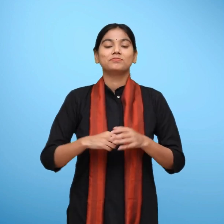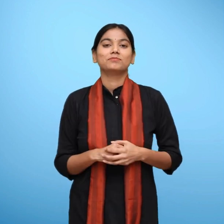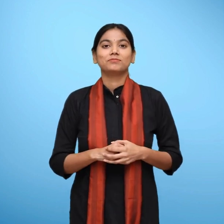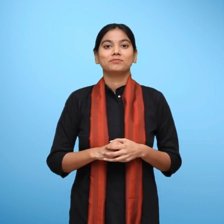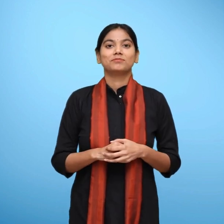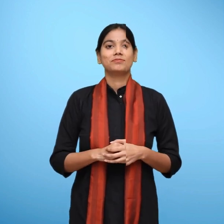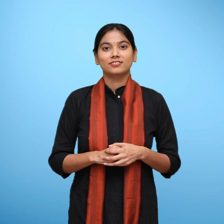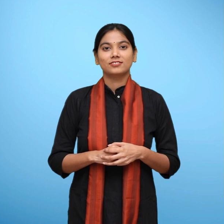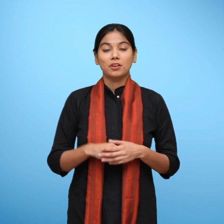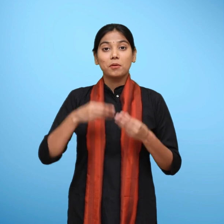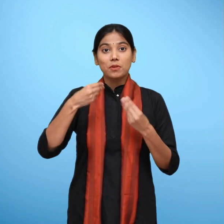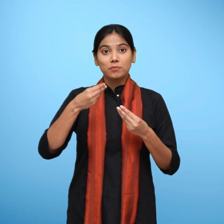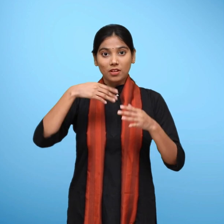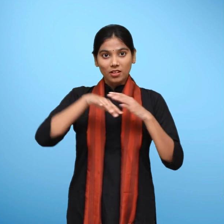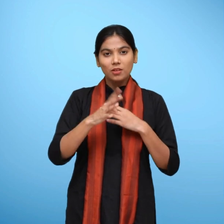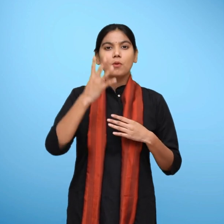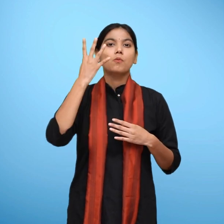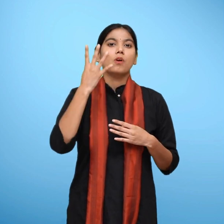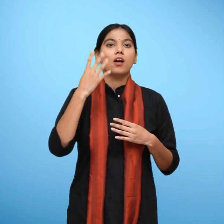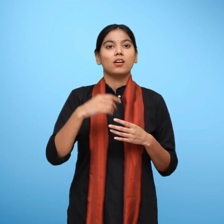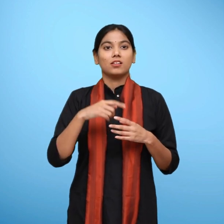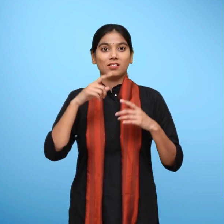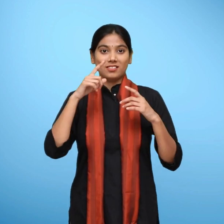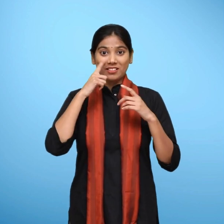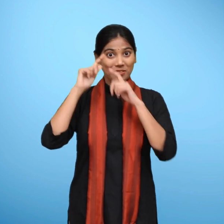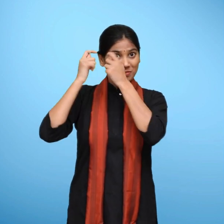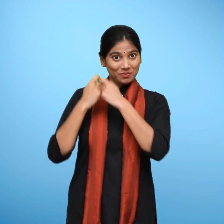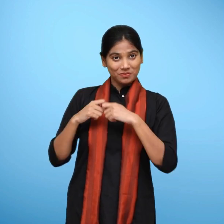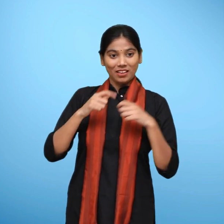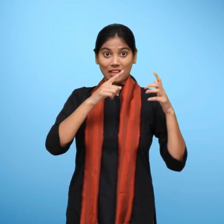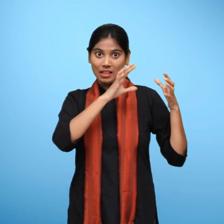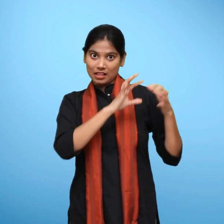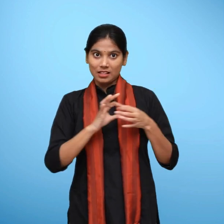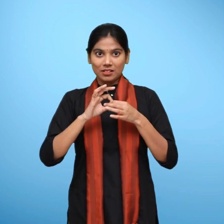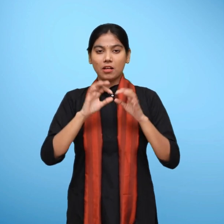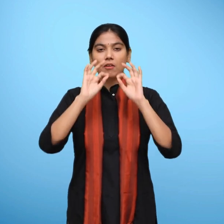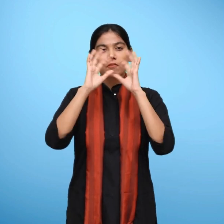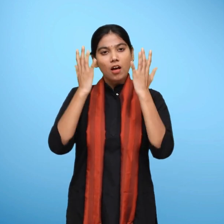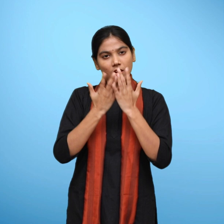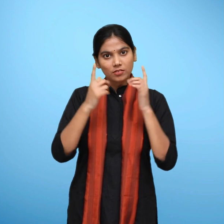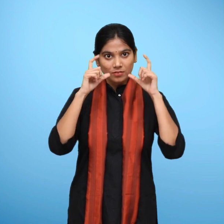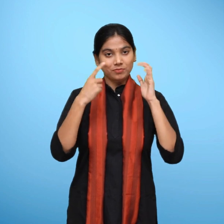संकेत पृष्ठ चार पर दिए गए चित्र में मीना के परिवार के सदस्यों की पहचान